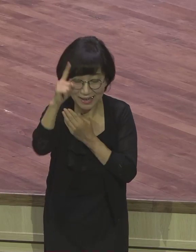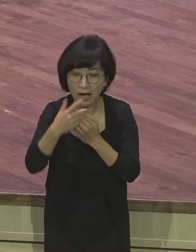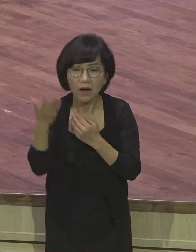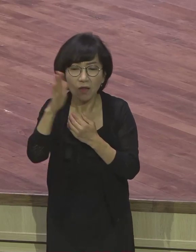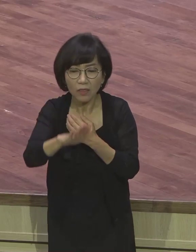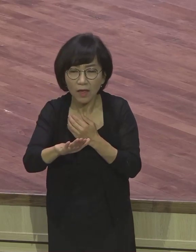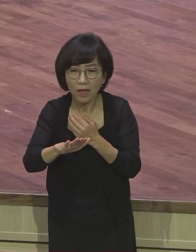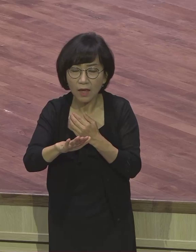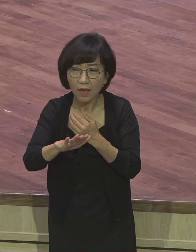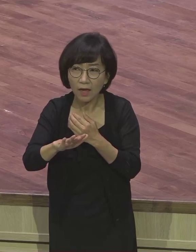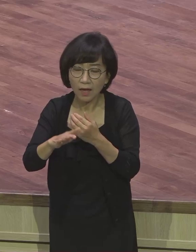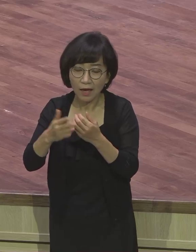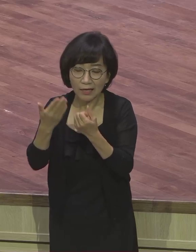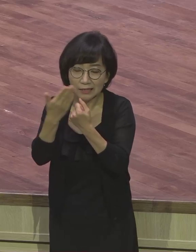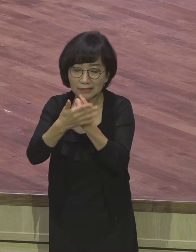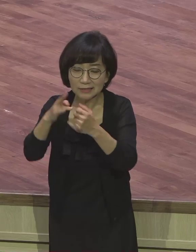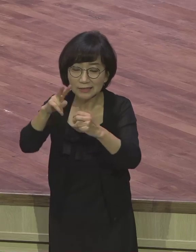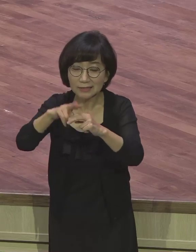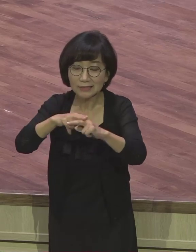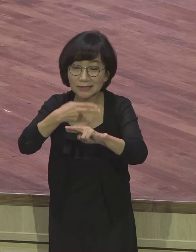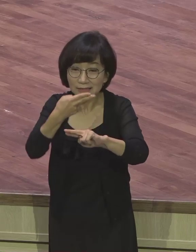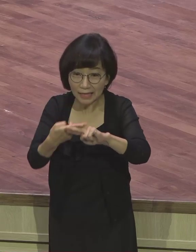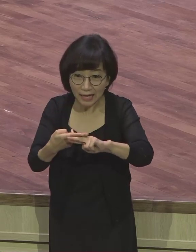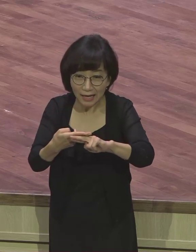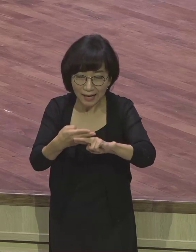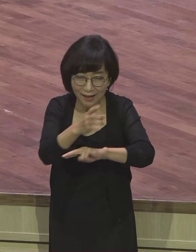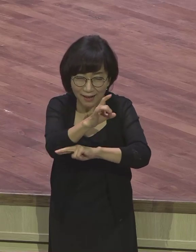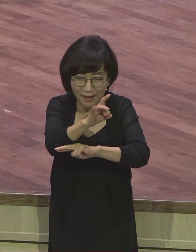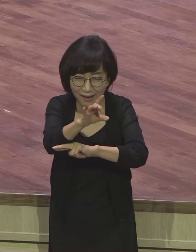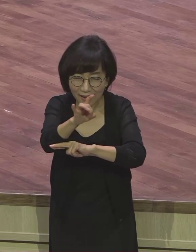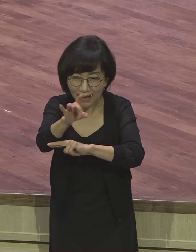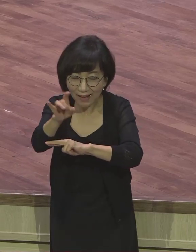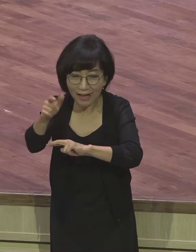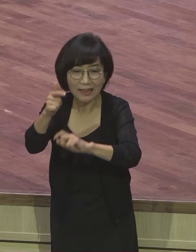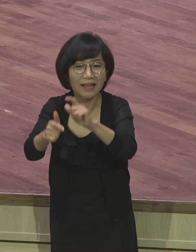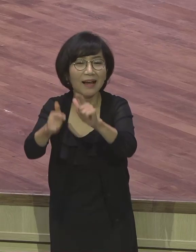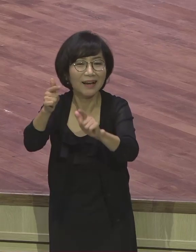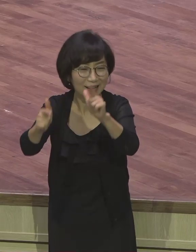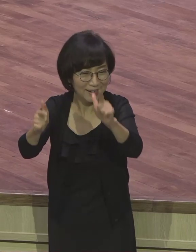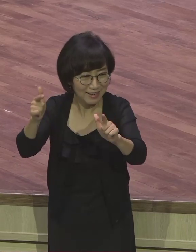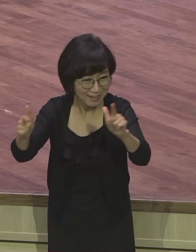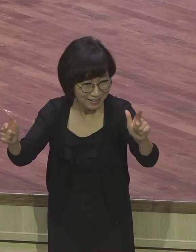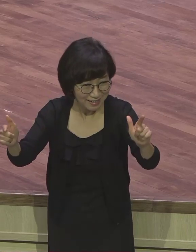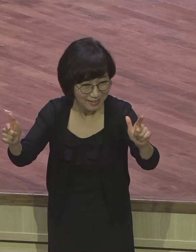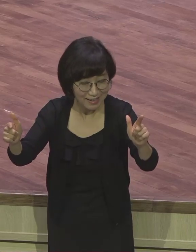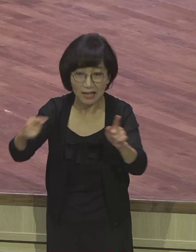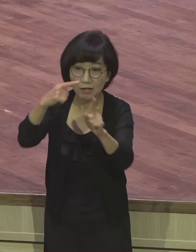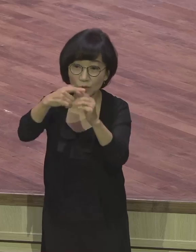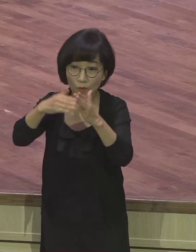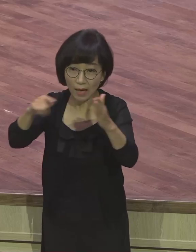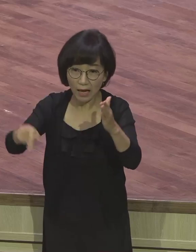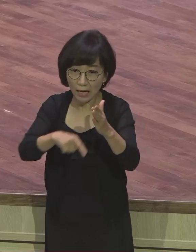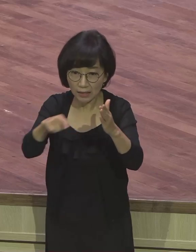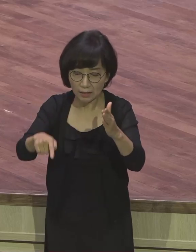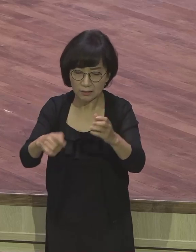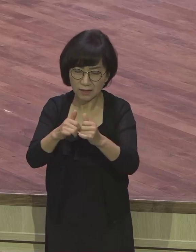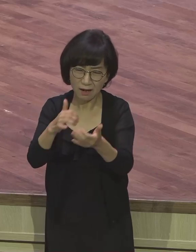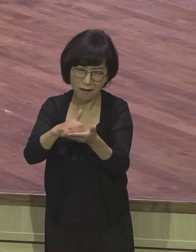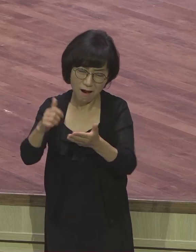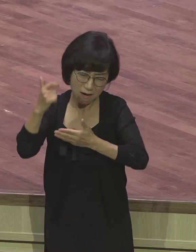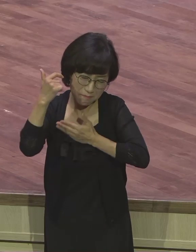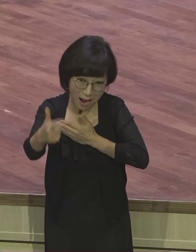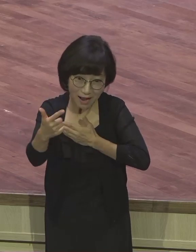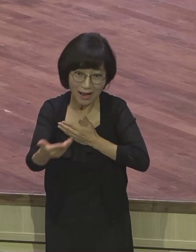모여 다른 은사가 있다 라고 하는 것을 밝히고 있습니다. 교회 안에는 많은 사람이 있습니다. 그런데 다 똑같은 일을 하는